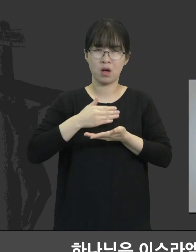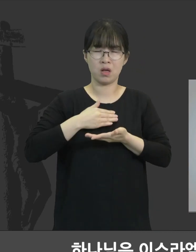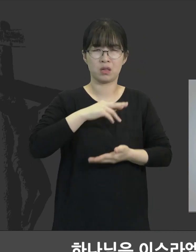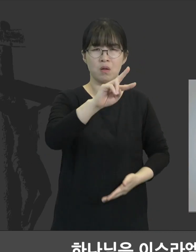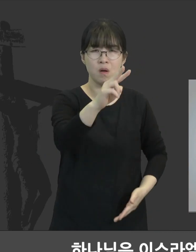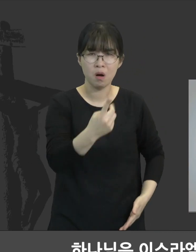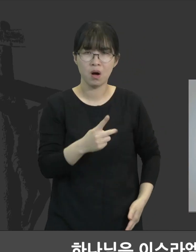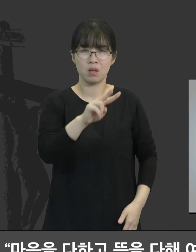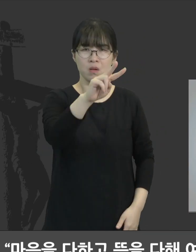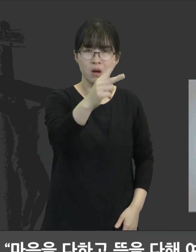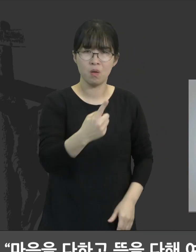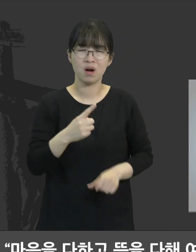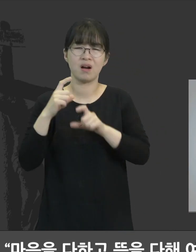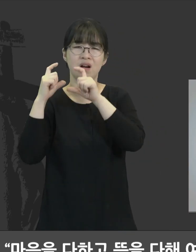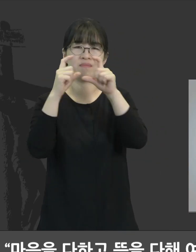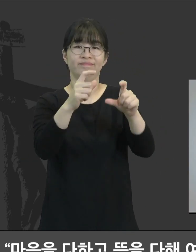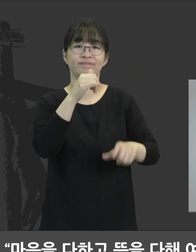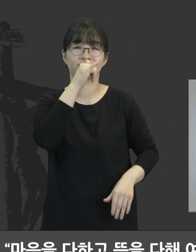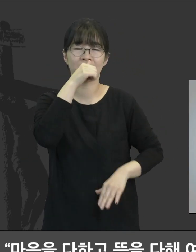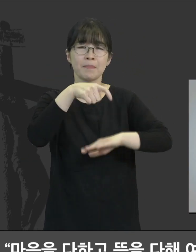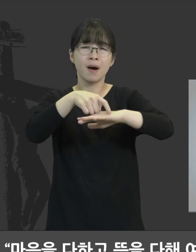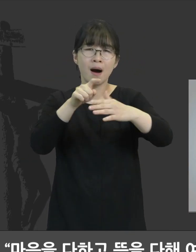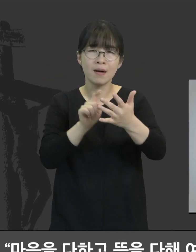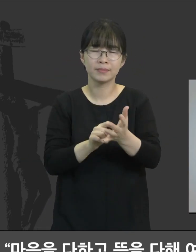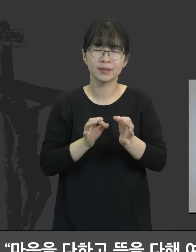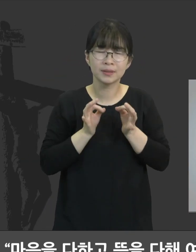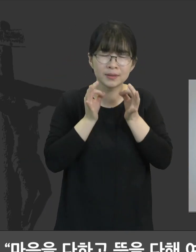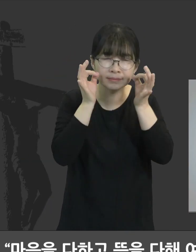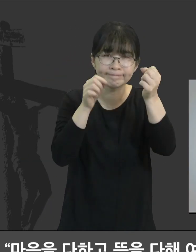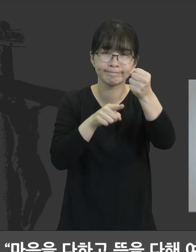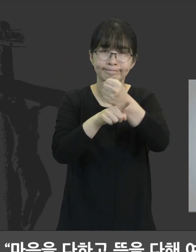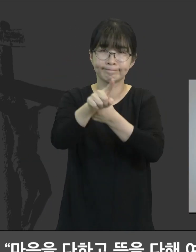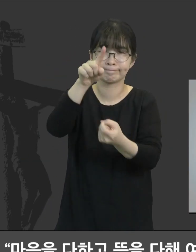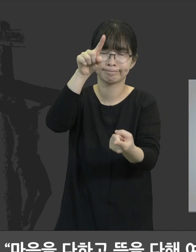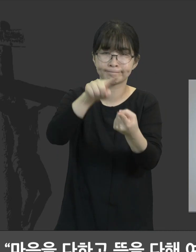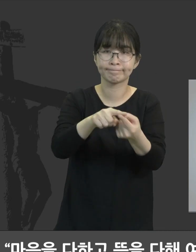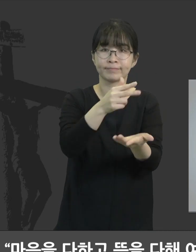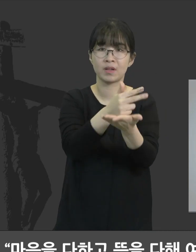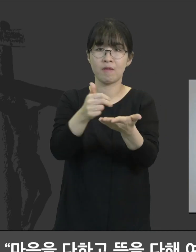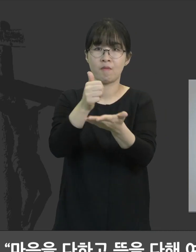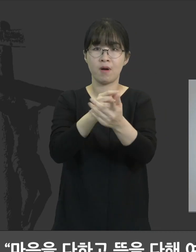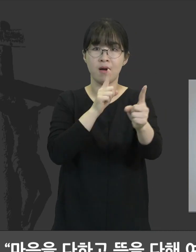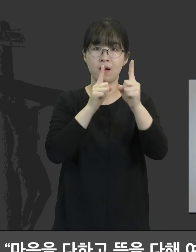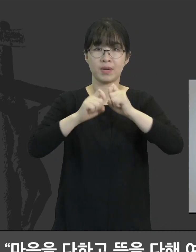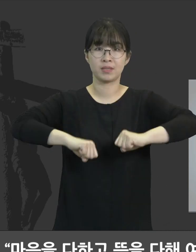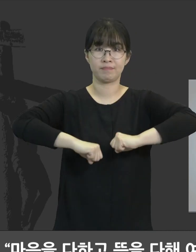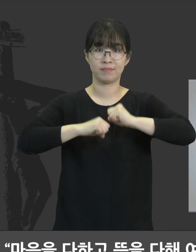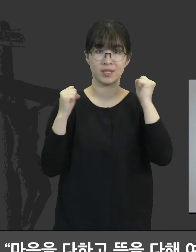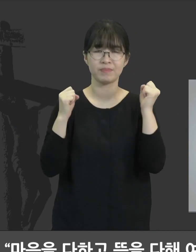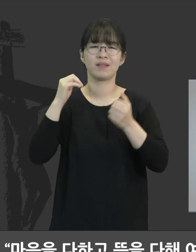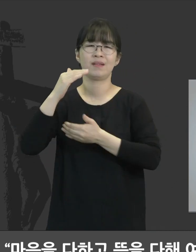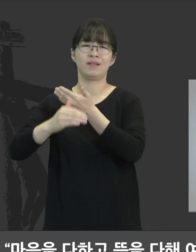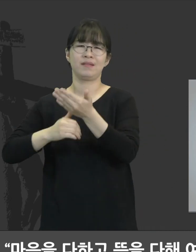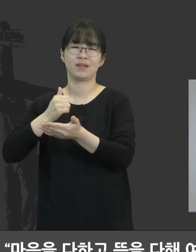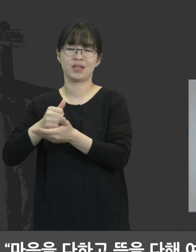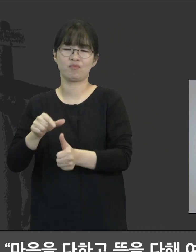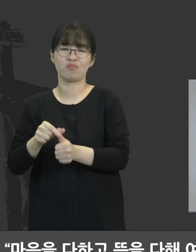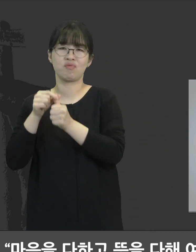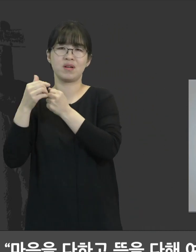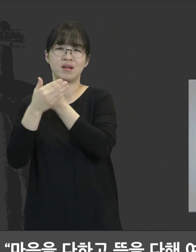말씀하셨습니다. 마음을 다하고 뜻을 다해 여호와의 말씀을 들으면 하나님께서 구원의 은혜를 베풀어 주실